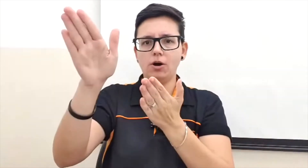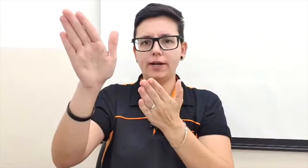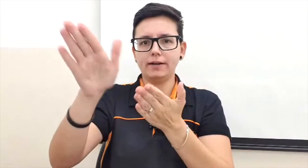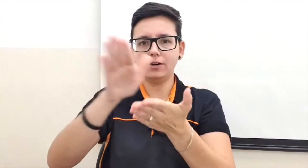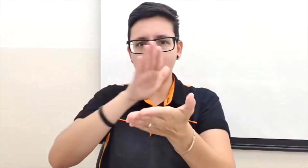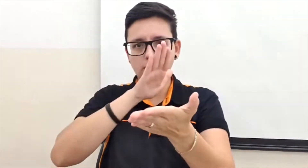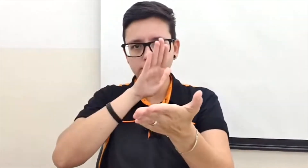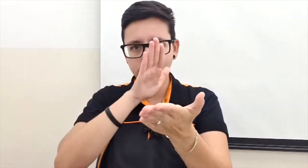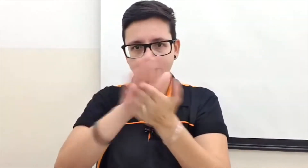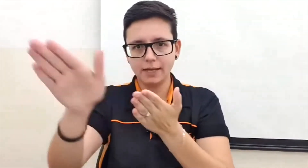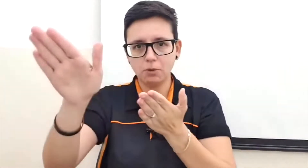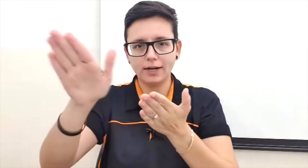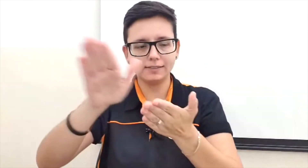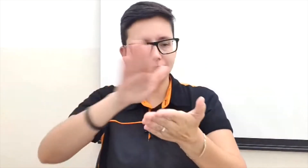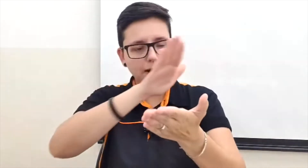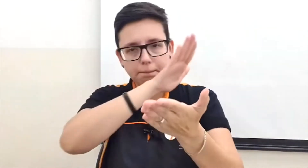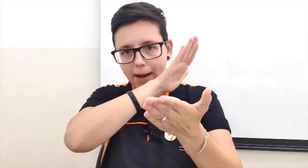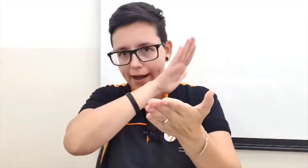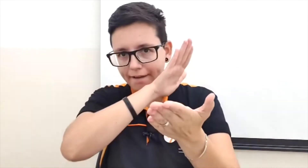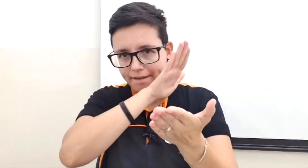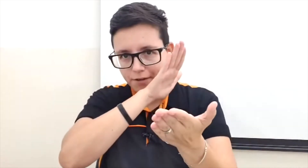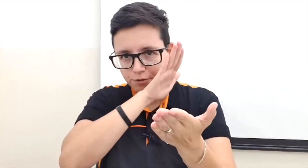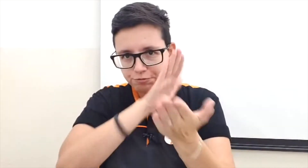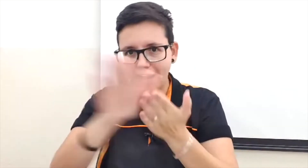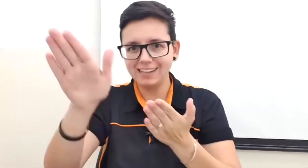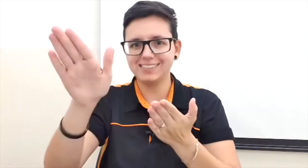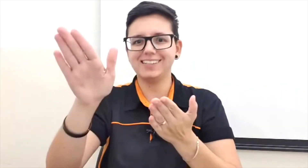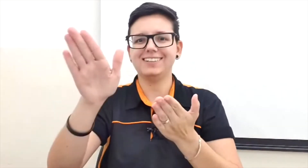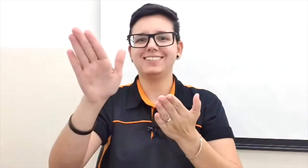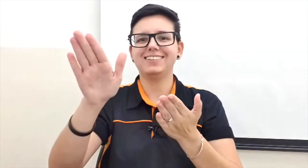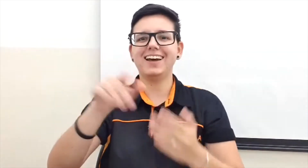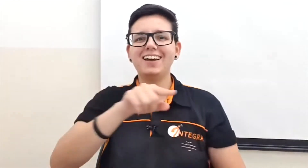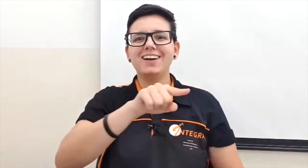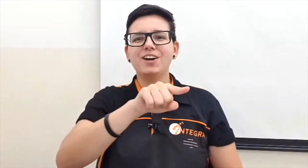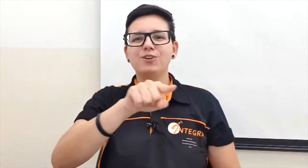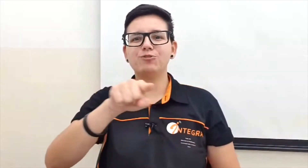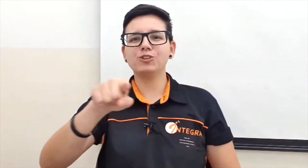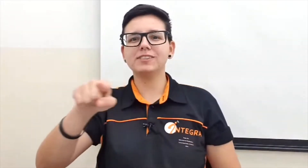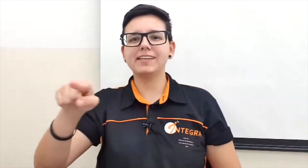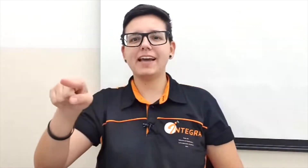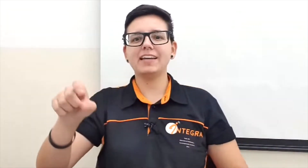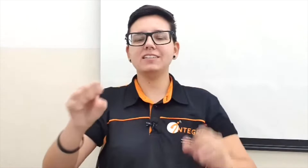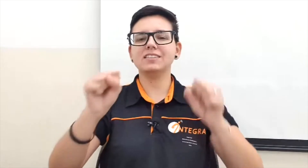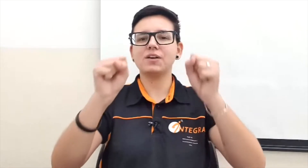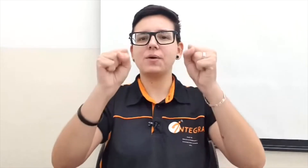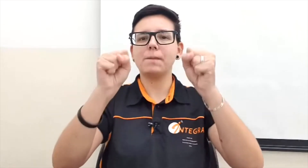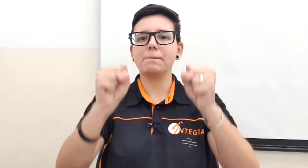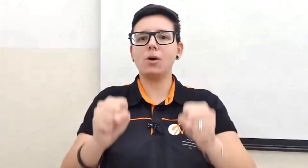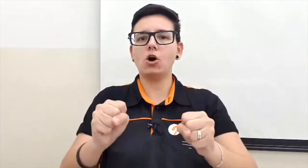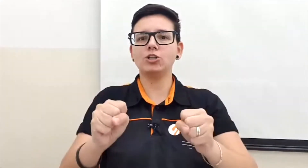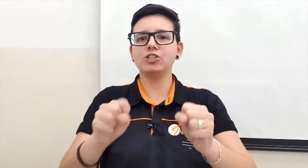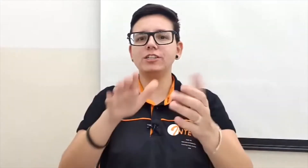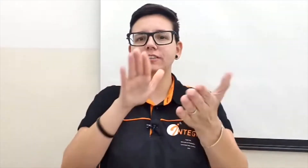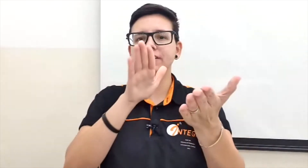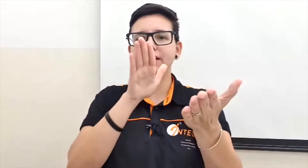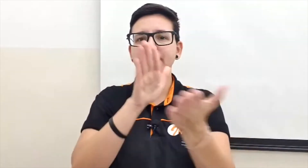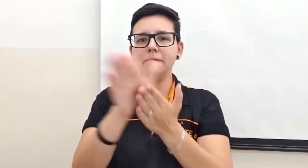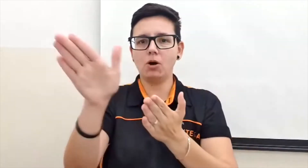embora. Ó, ir embora. Zarpar. Vaza, né? Vocês podem ir